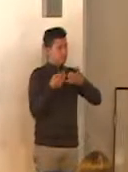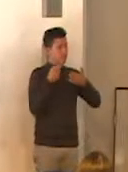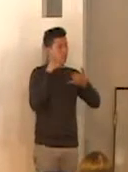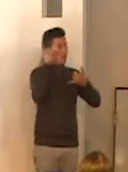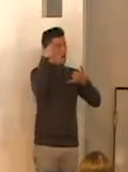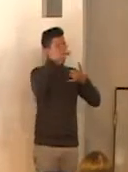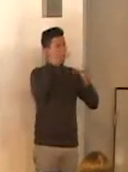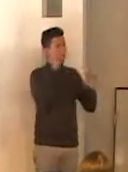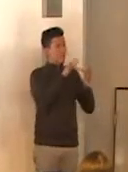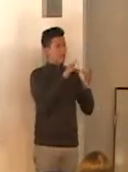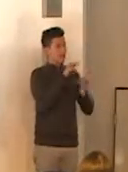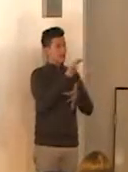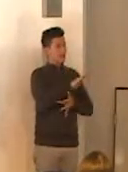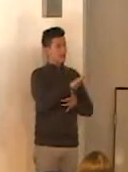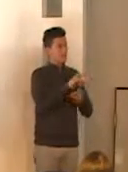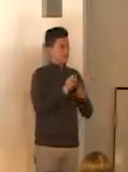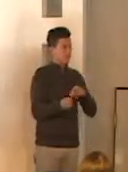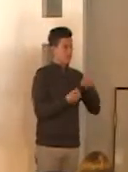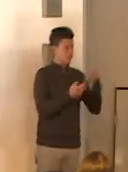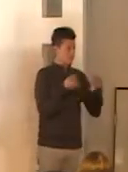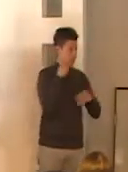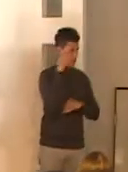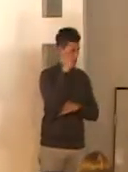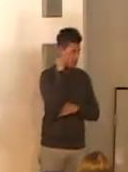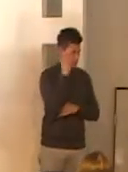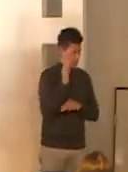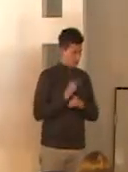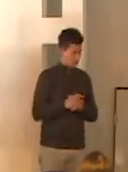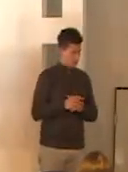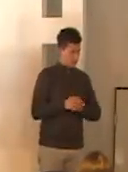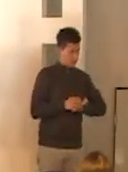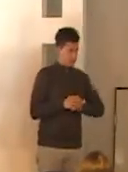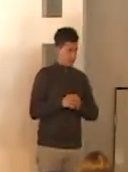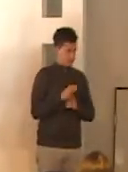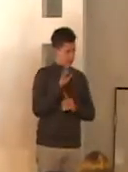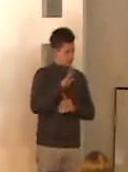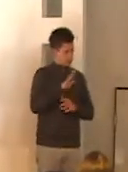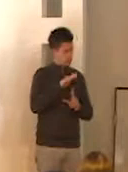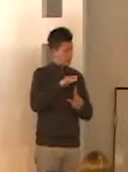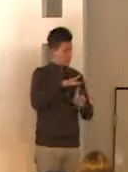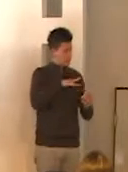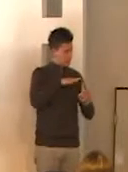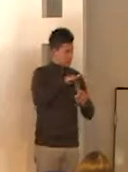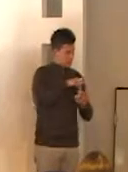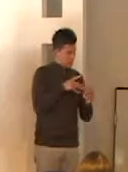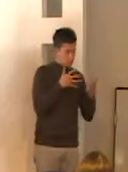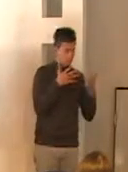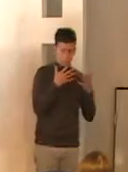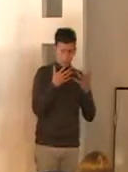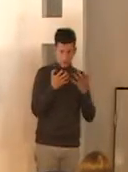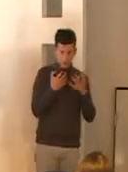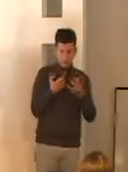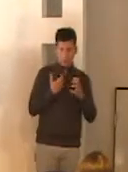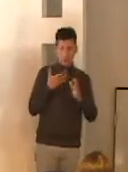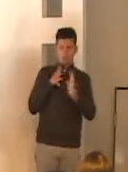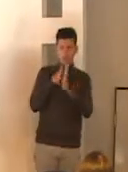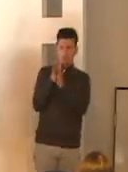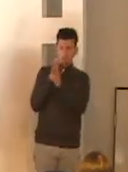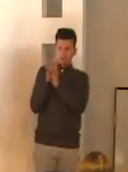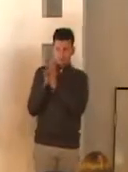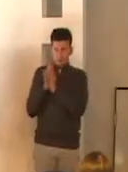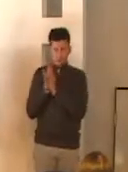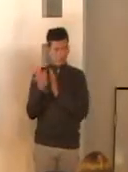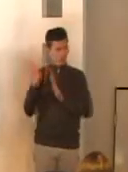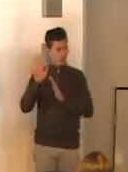en Colombia. Entonces, pues ese es como el contexto. Quería como hablar de